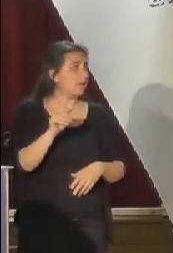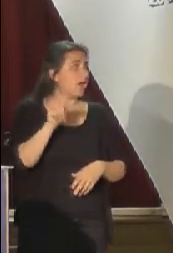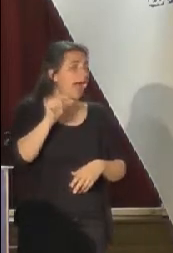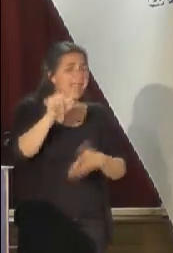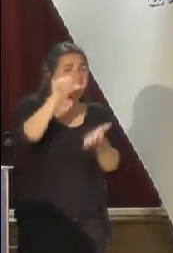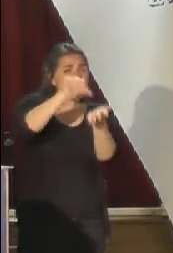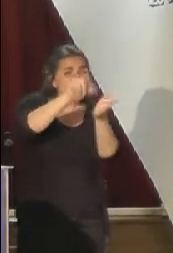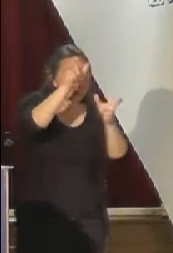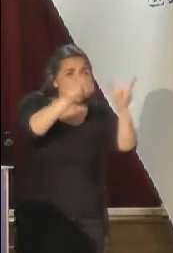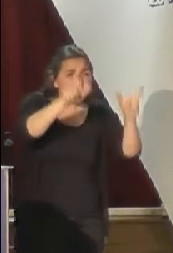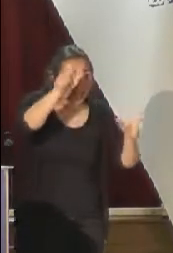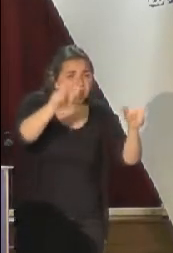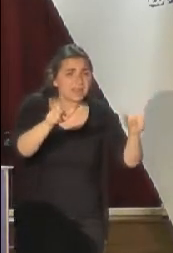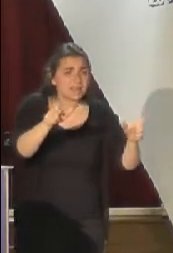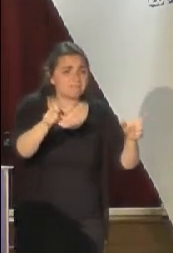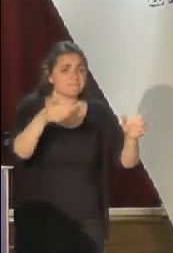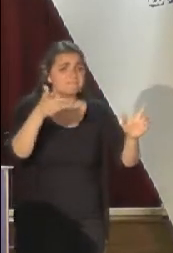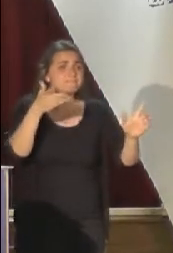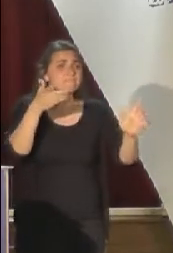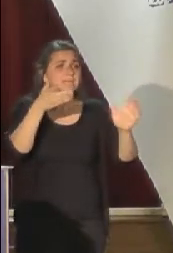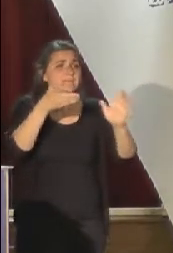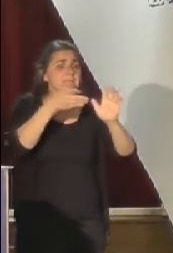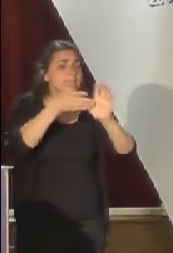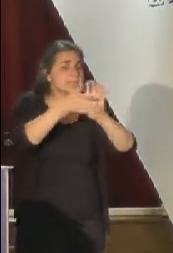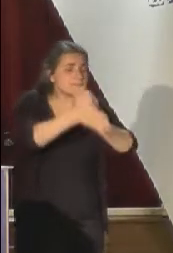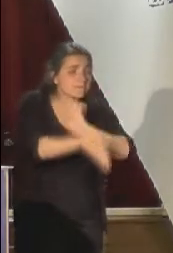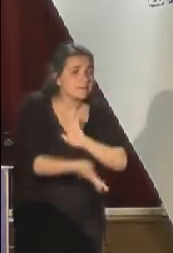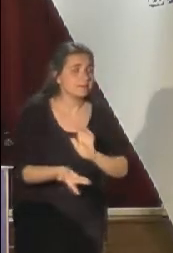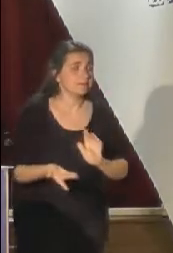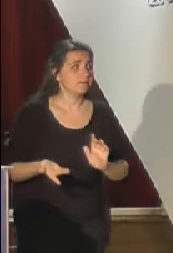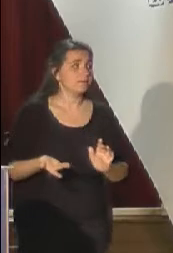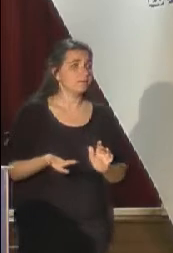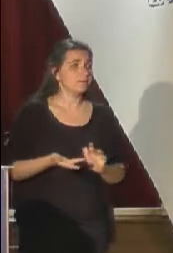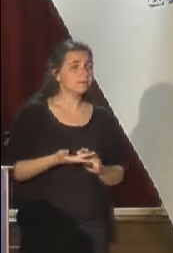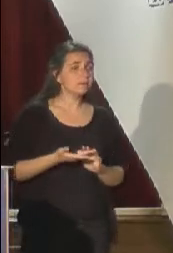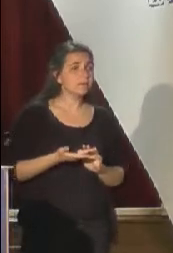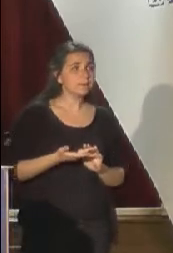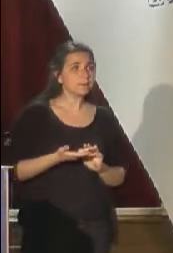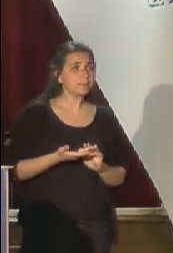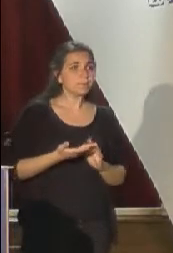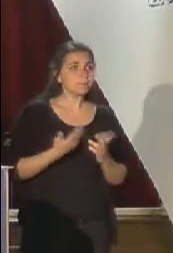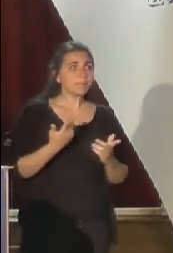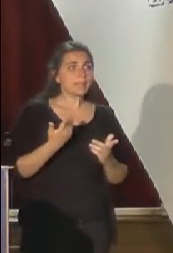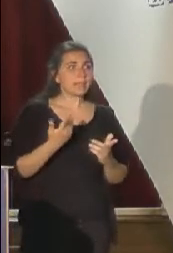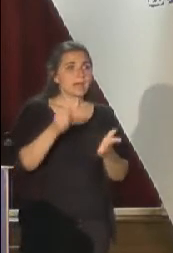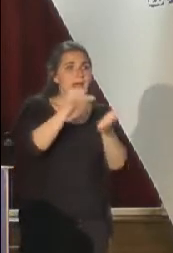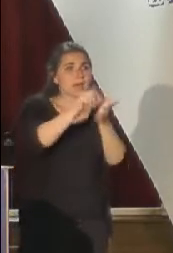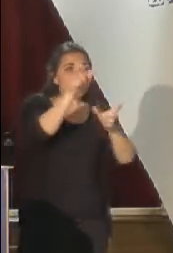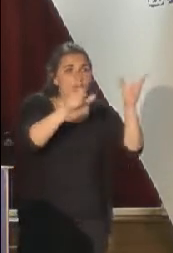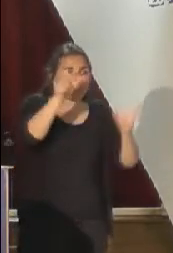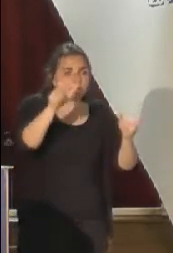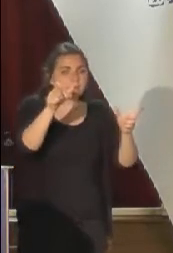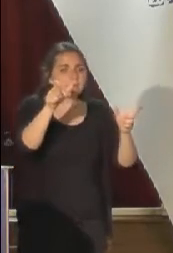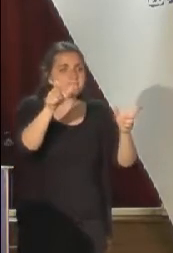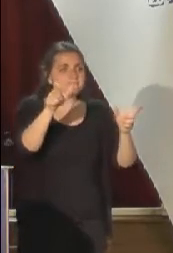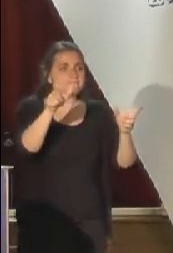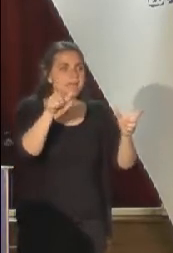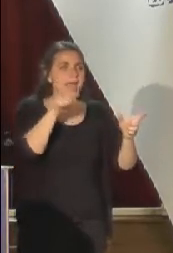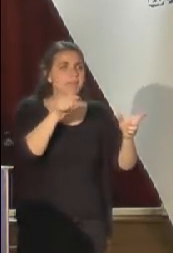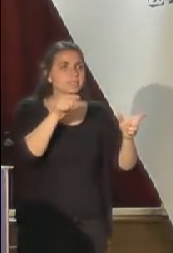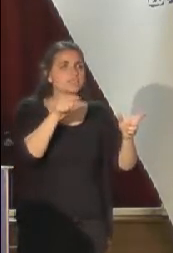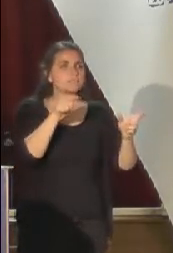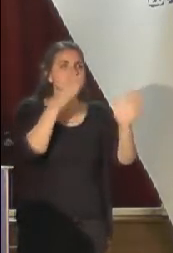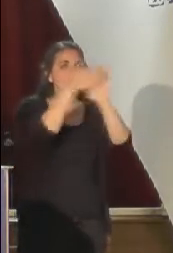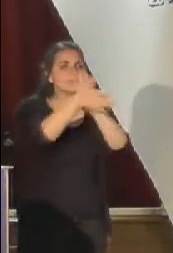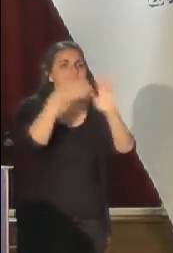cidadanía que ten unha definición colectiva tamén, que